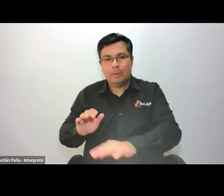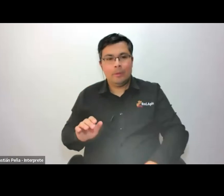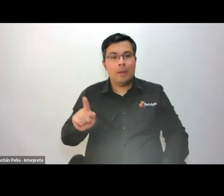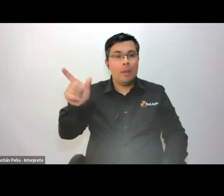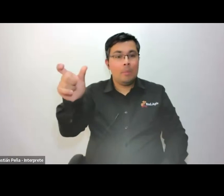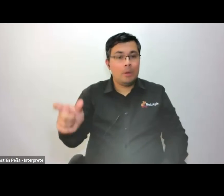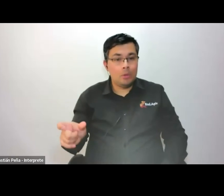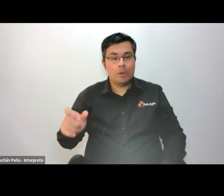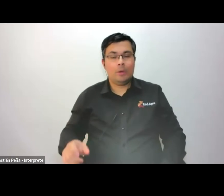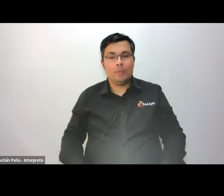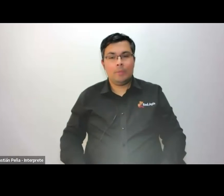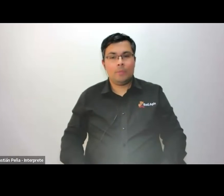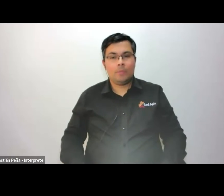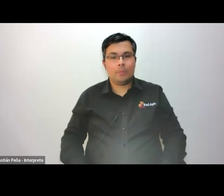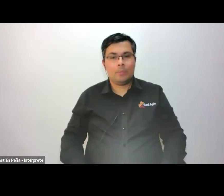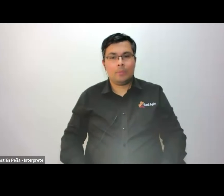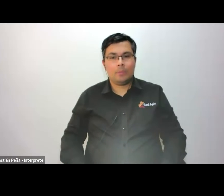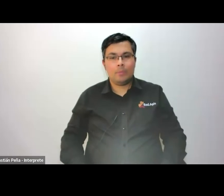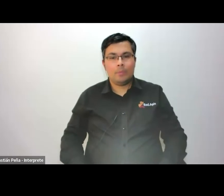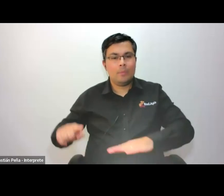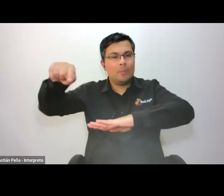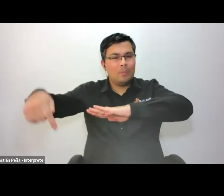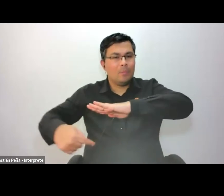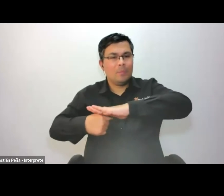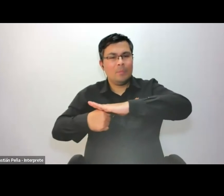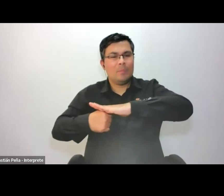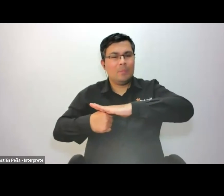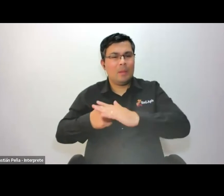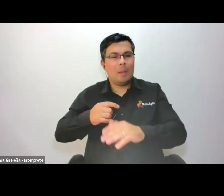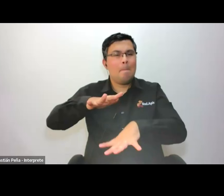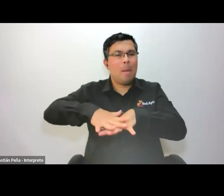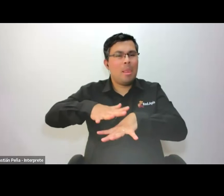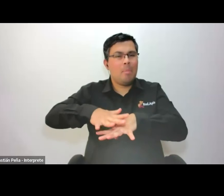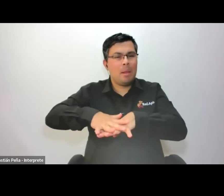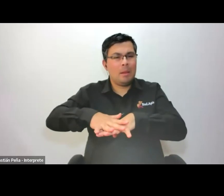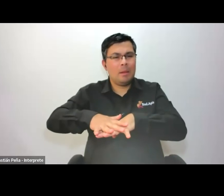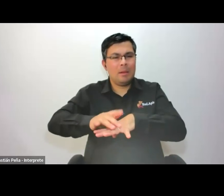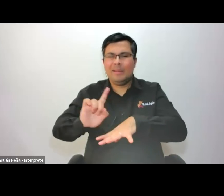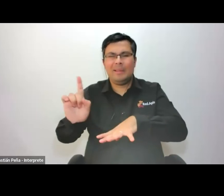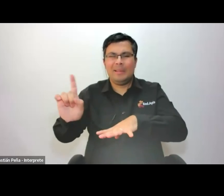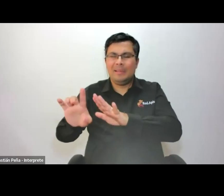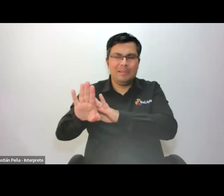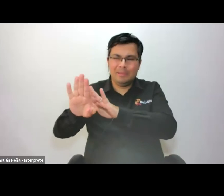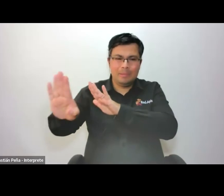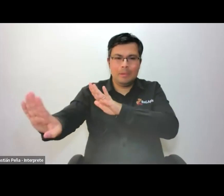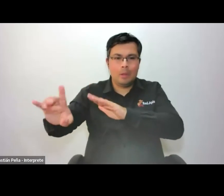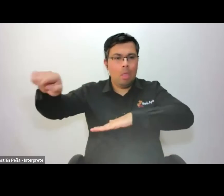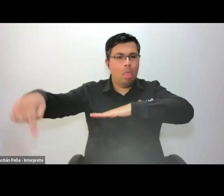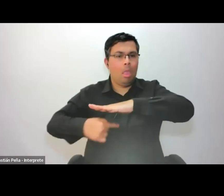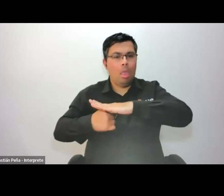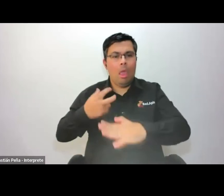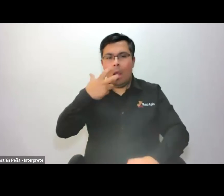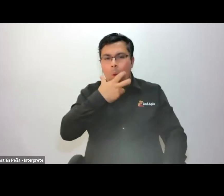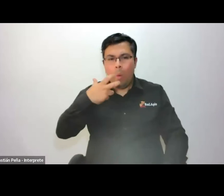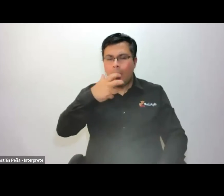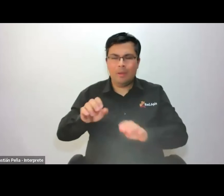lenguaje. Pero ¿puedo yo estar en quinto básico teniendo autismo y discapacidad intelectual sin una lectura de